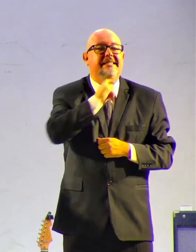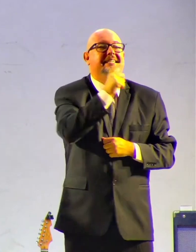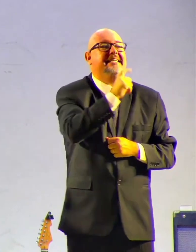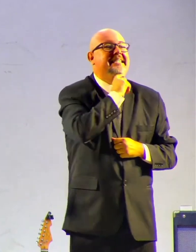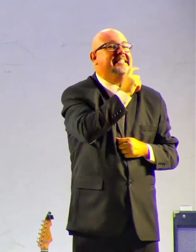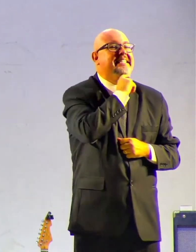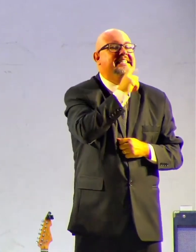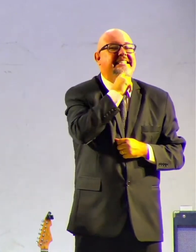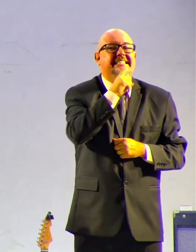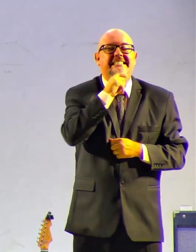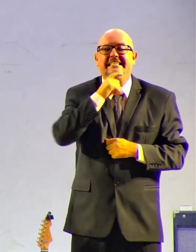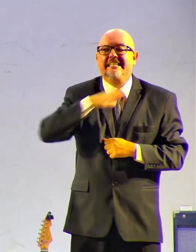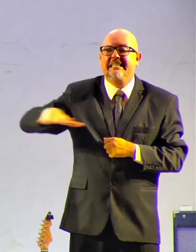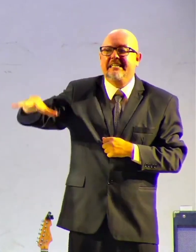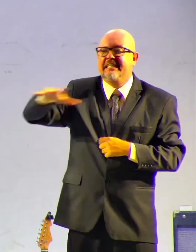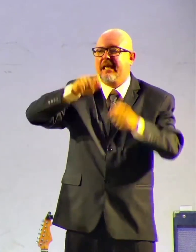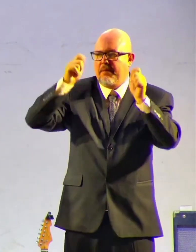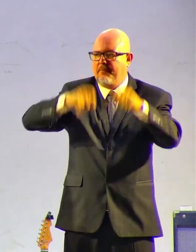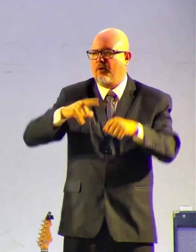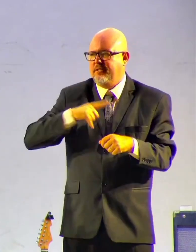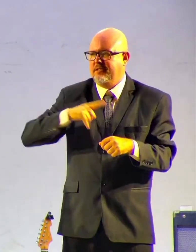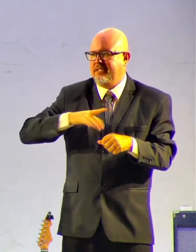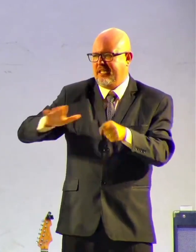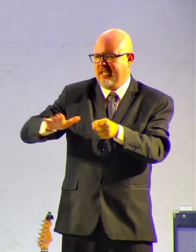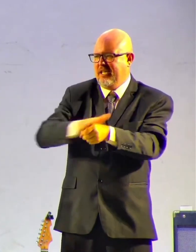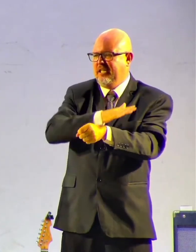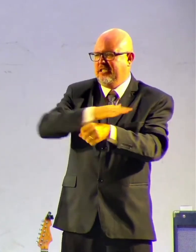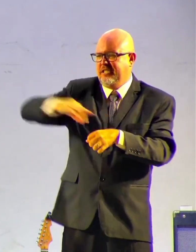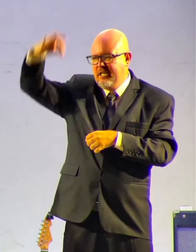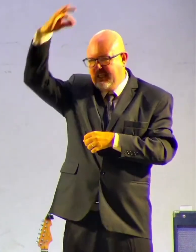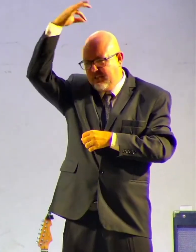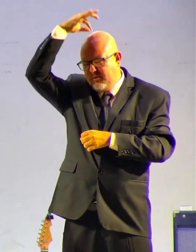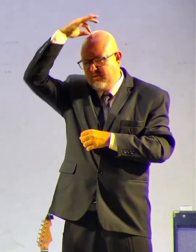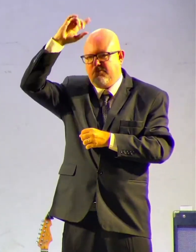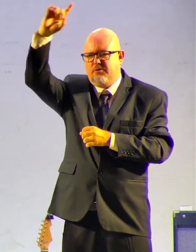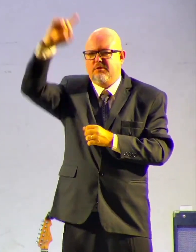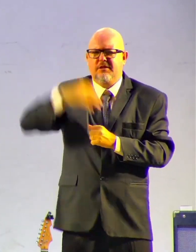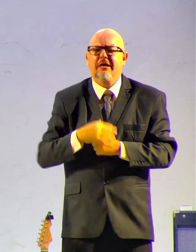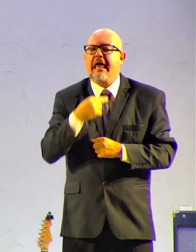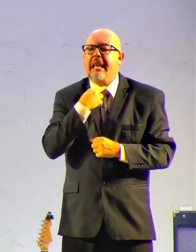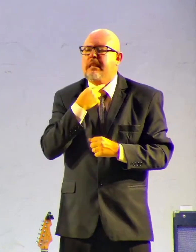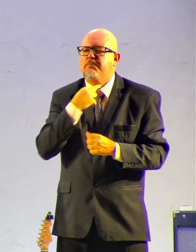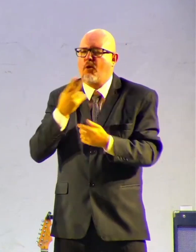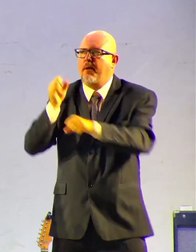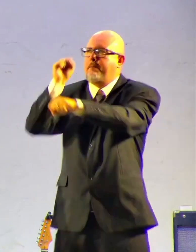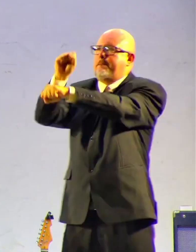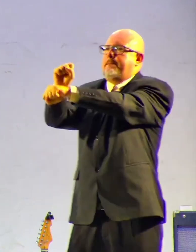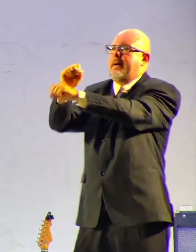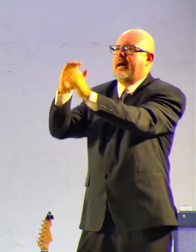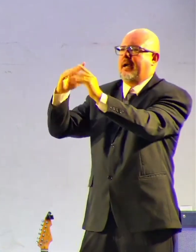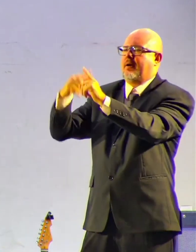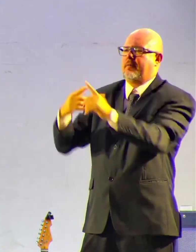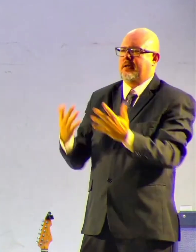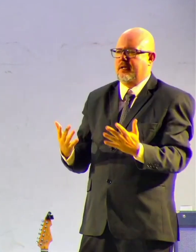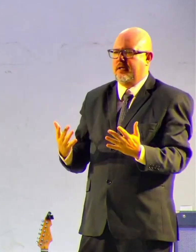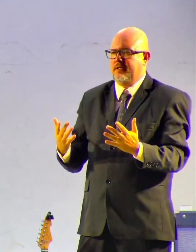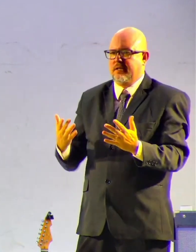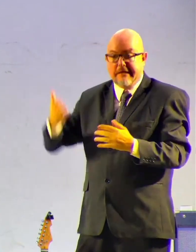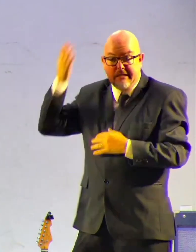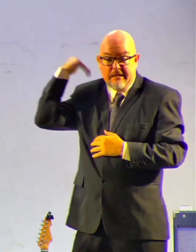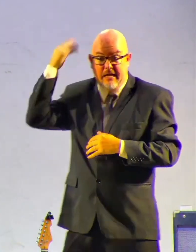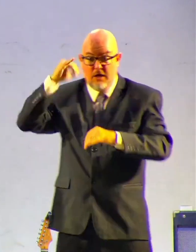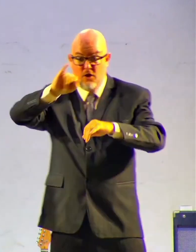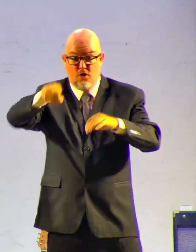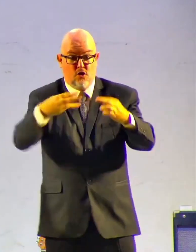Ninguém pode deter os passos de uma igreja cheia do Espírito Santo de Deus. Ninguém. O sinédrio judaico